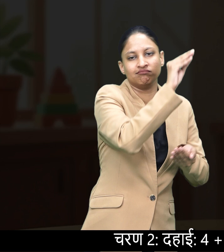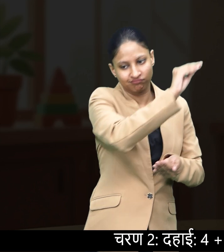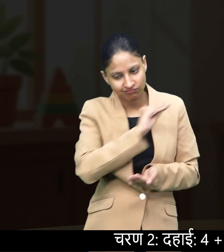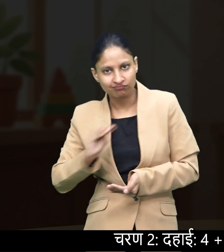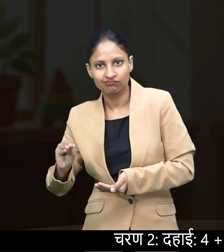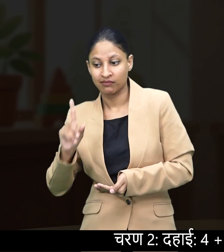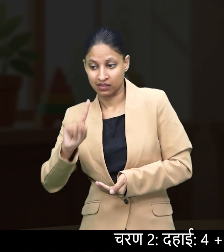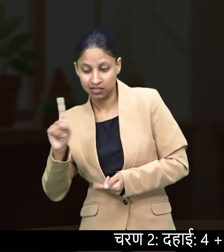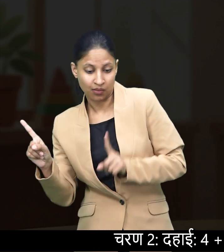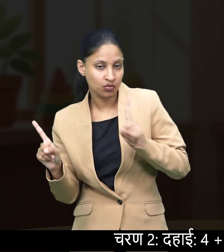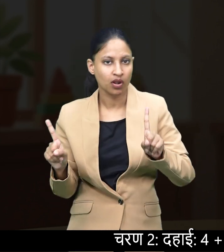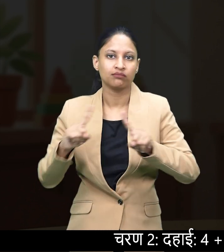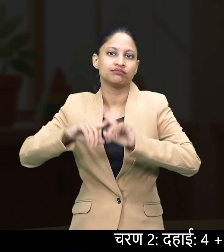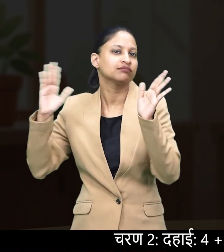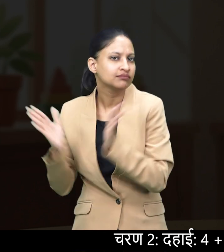12।